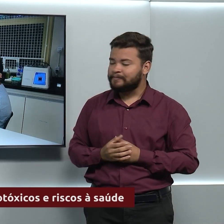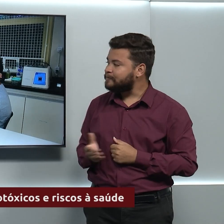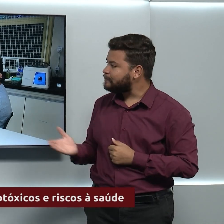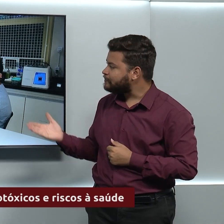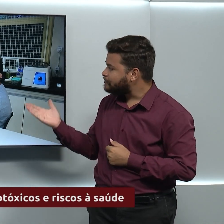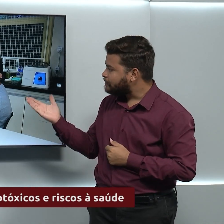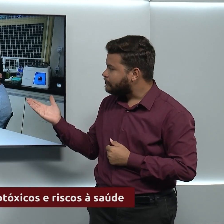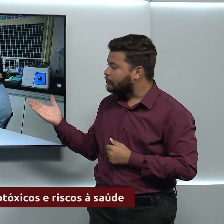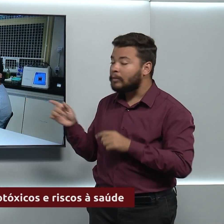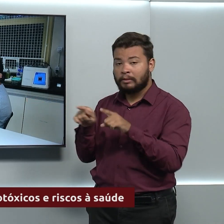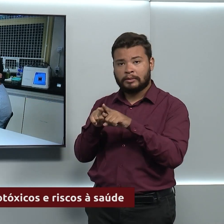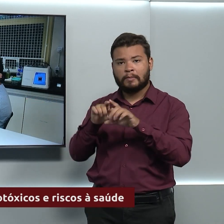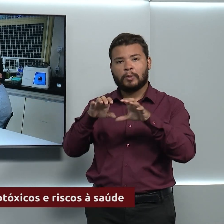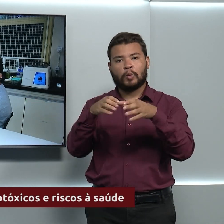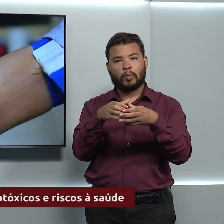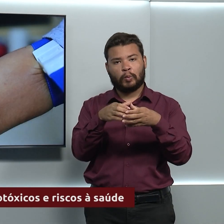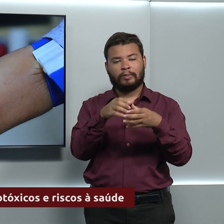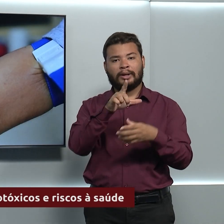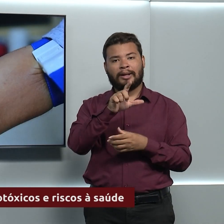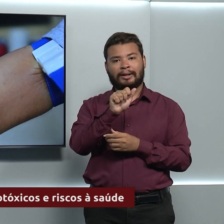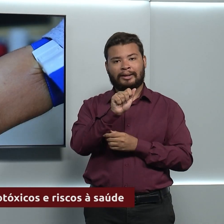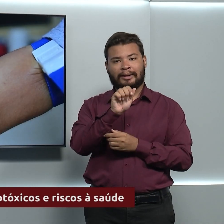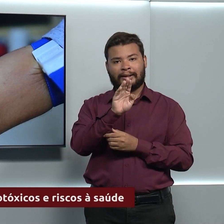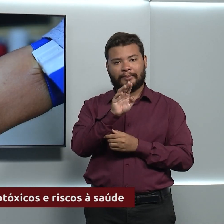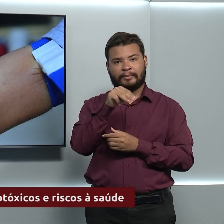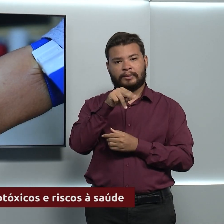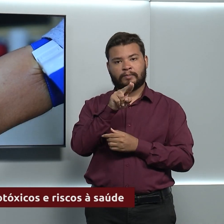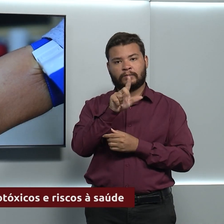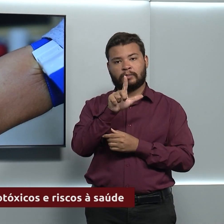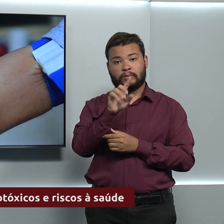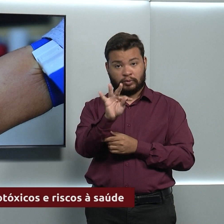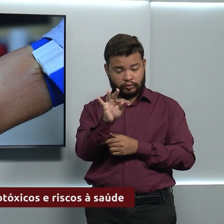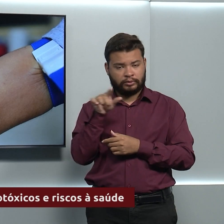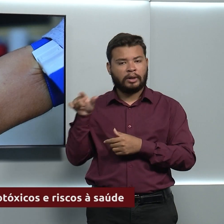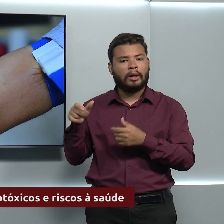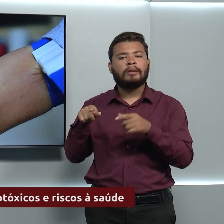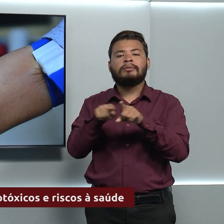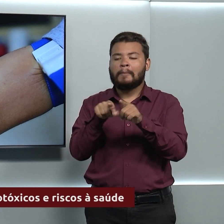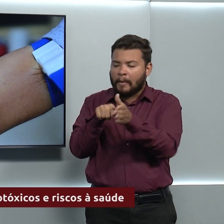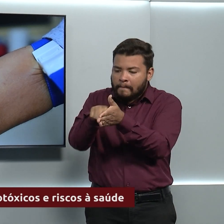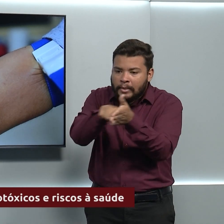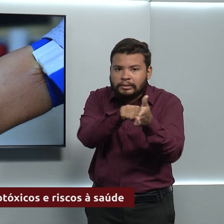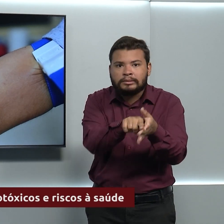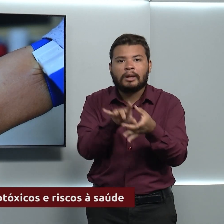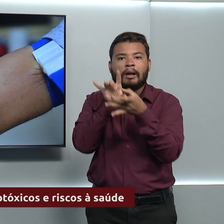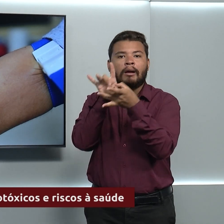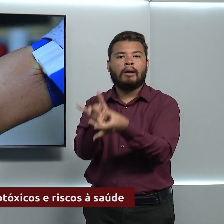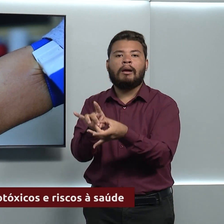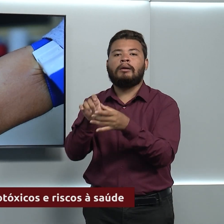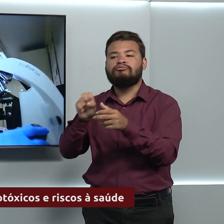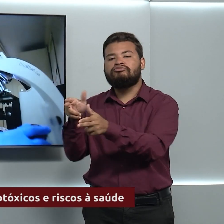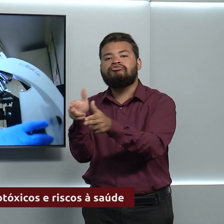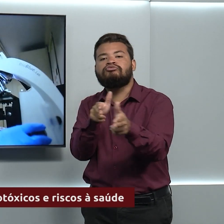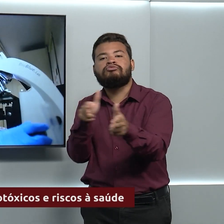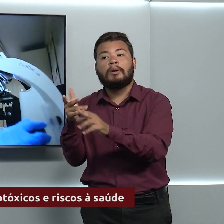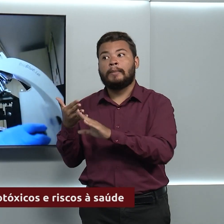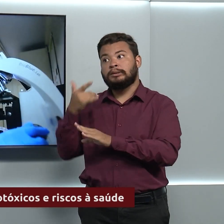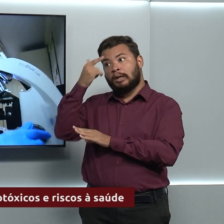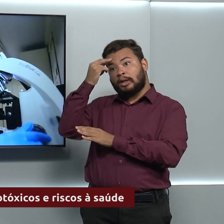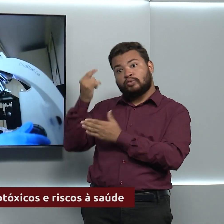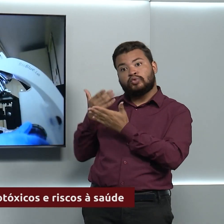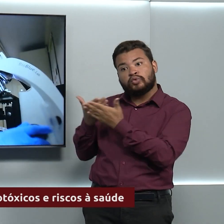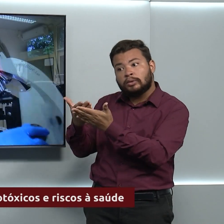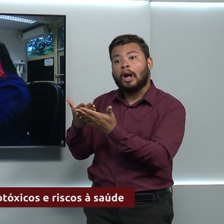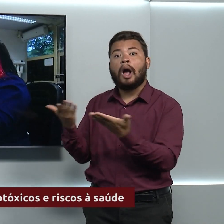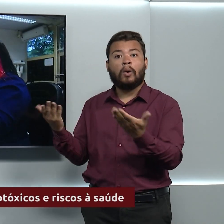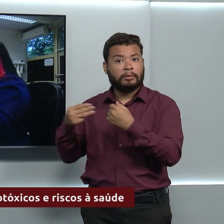também integrante no LabMut, pesquisa questões relacionadas aos agrotóxicos desde a graduação. Hoje, no